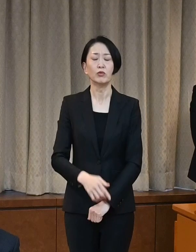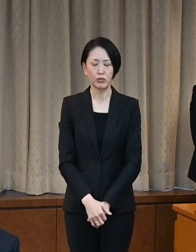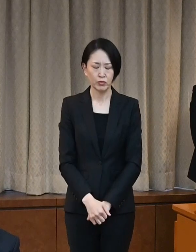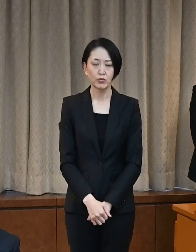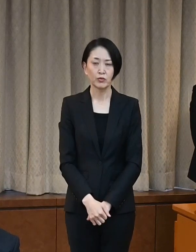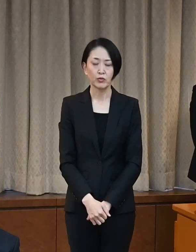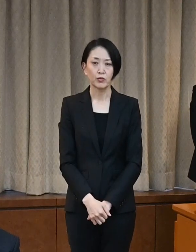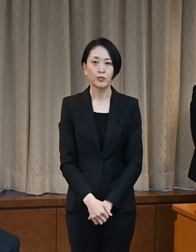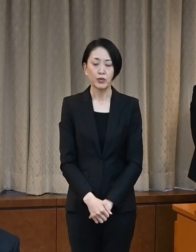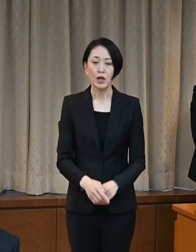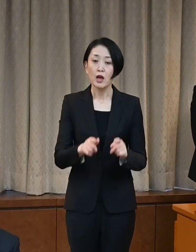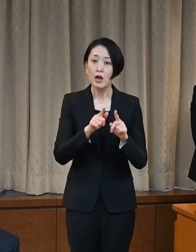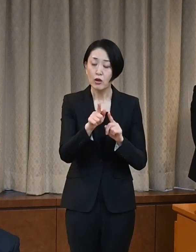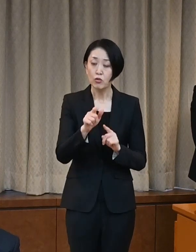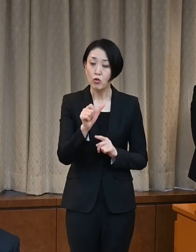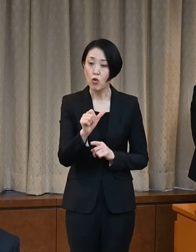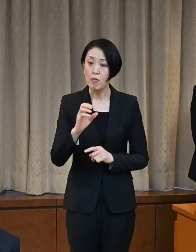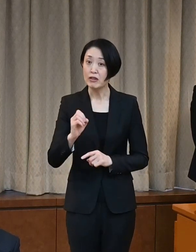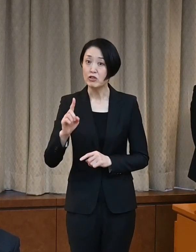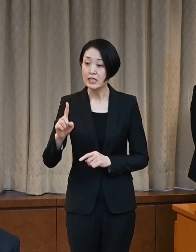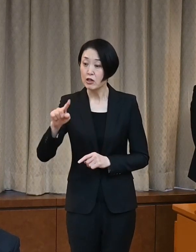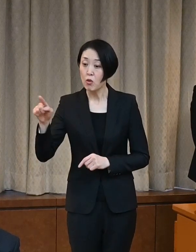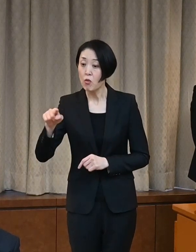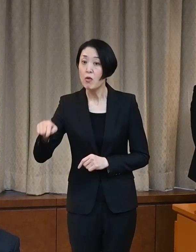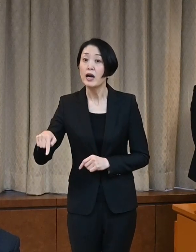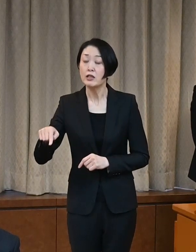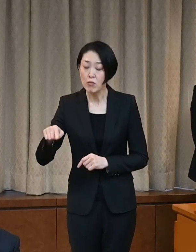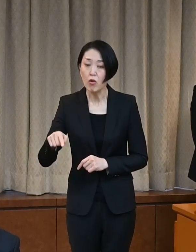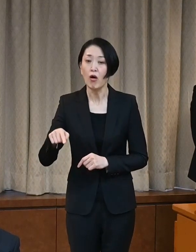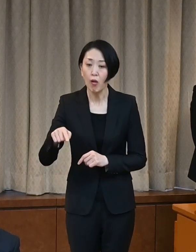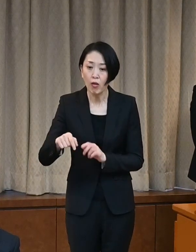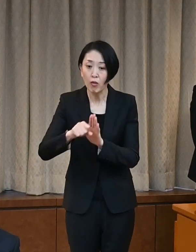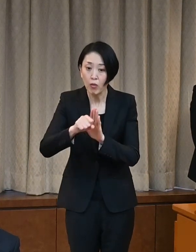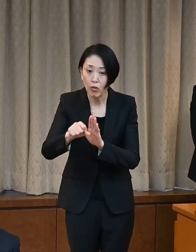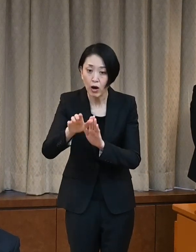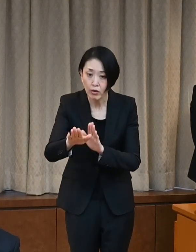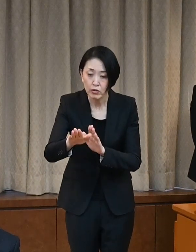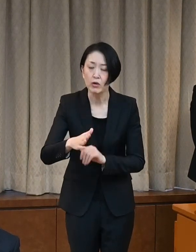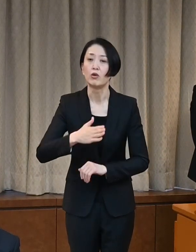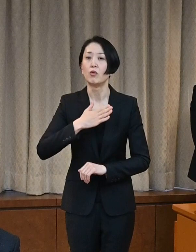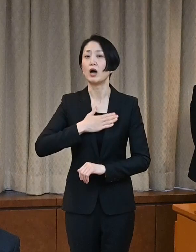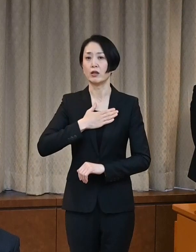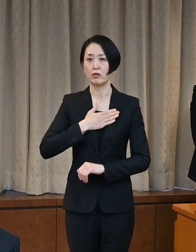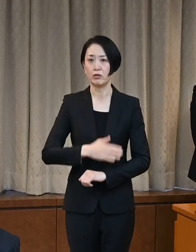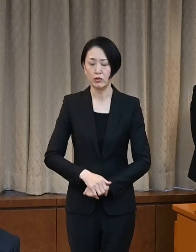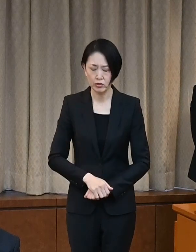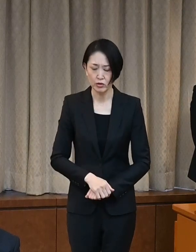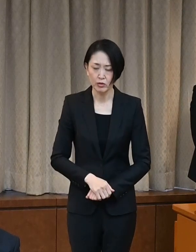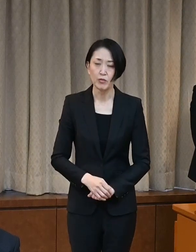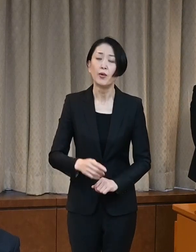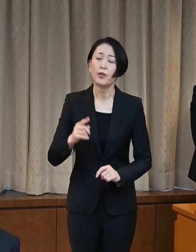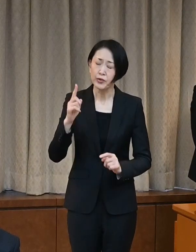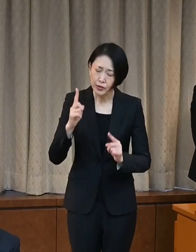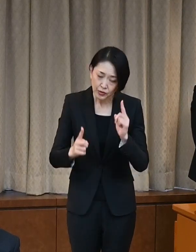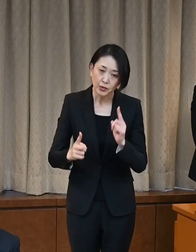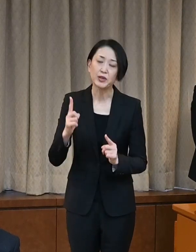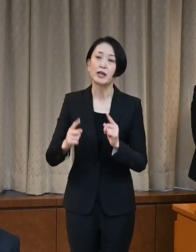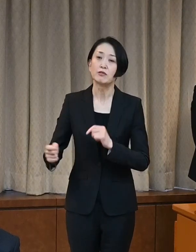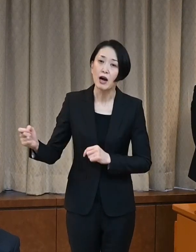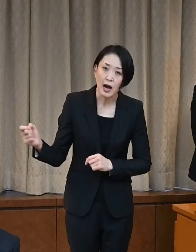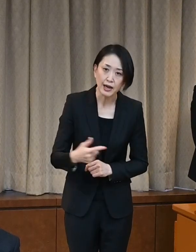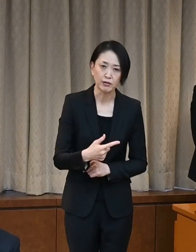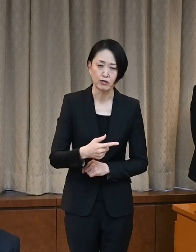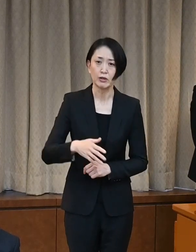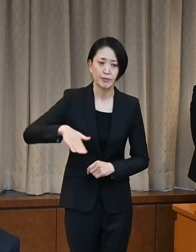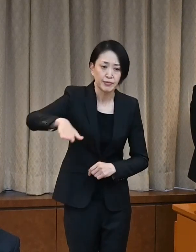は N501Y にも有効であるということはある程度分かっておりますので、これを一日も早く速やかに接種することが大